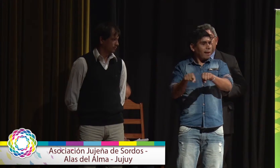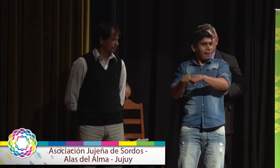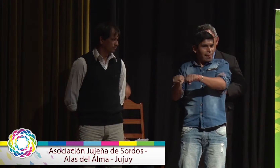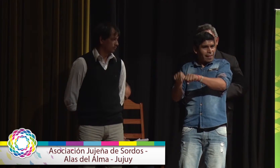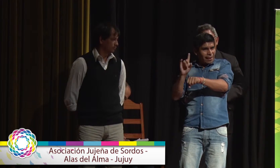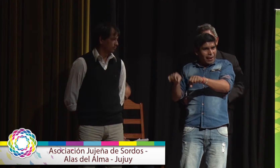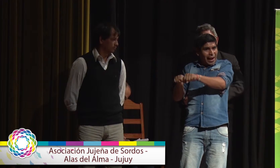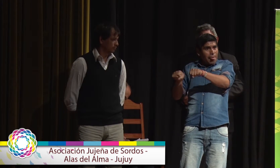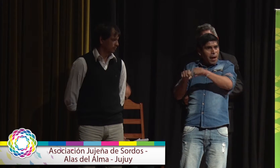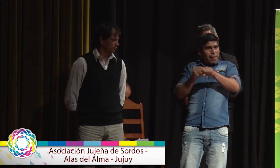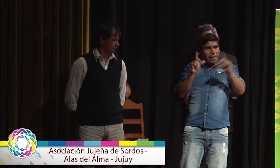Sabemos